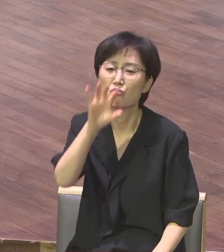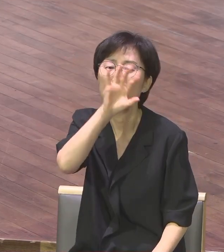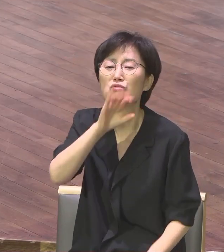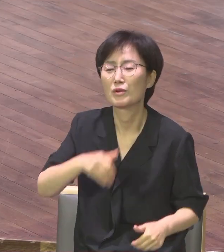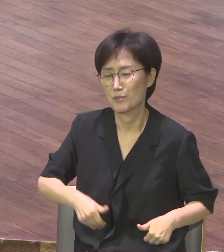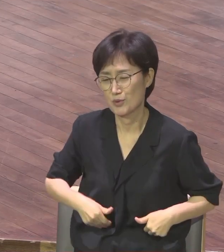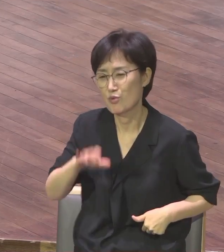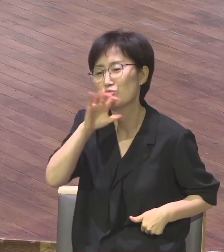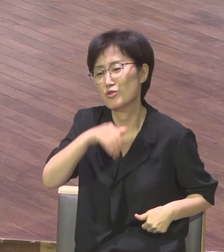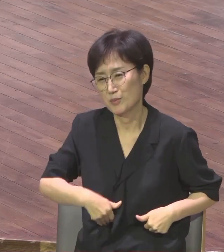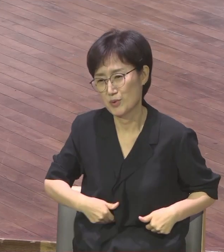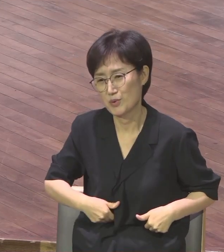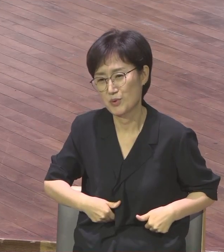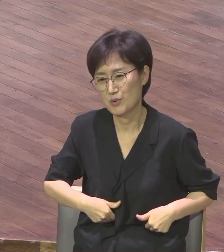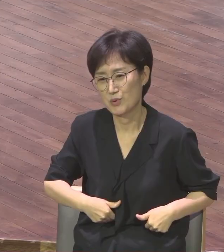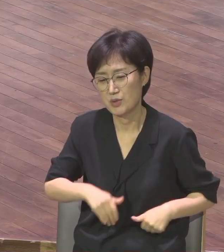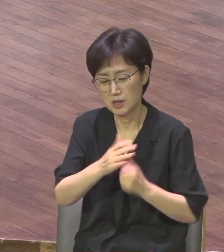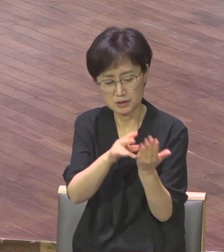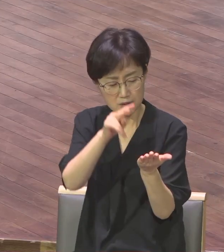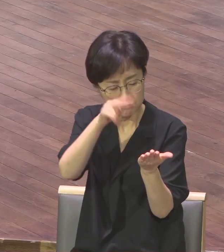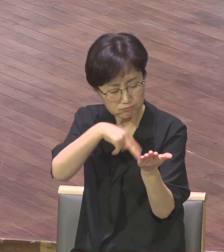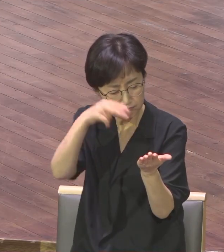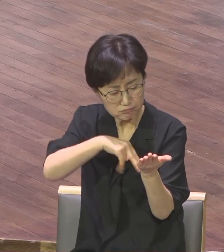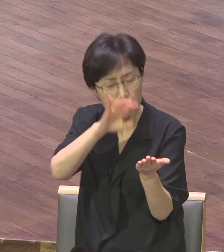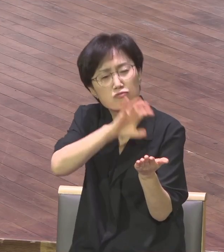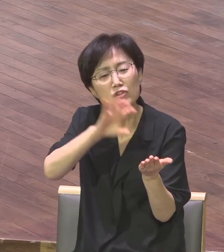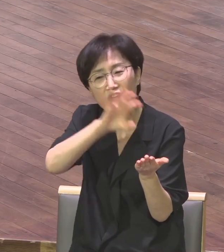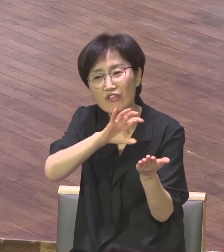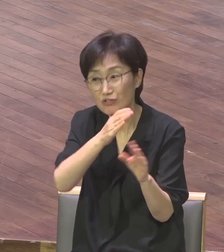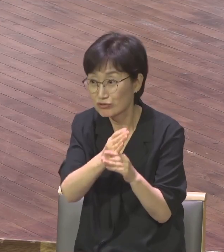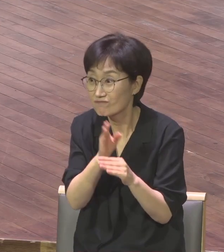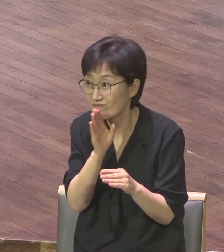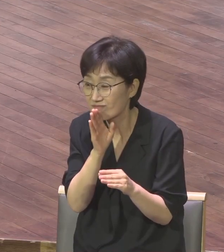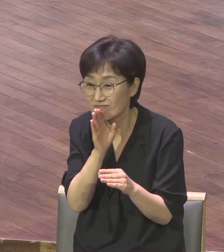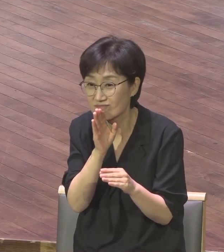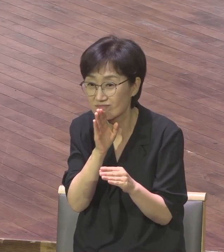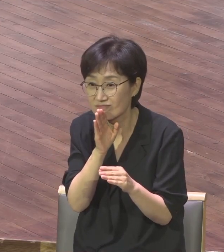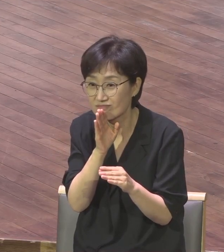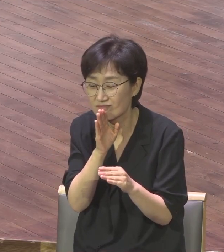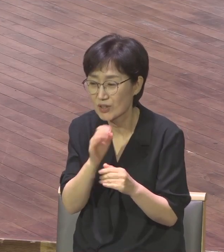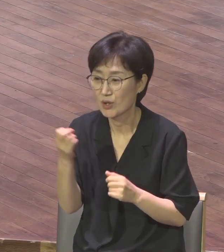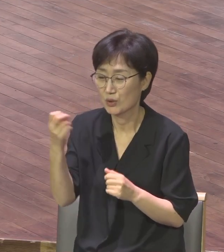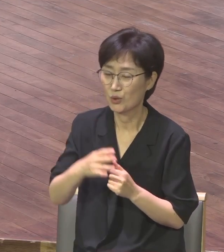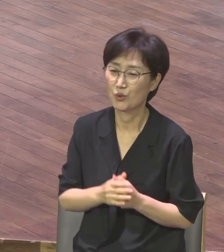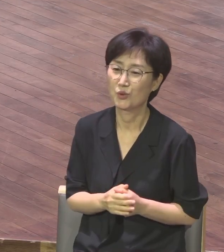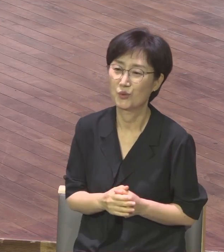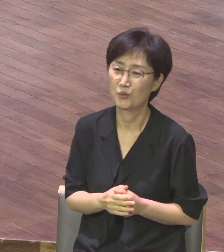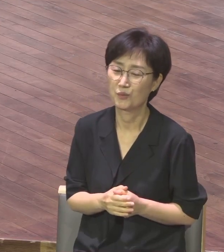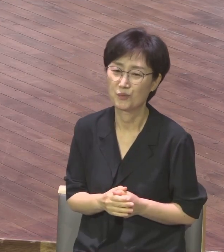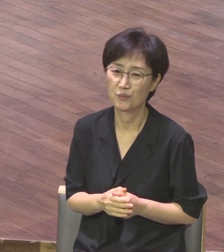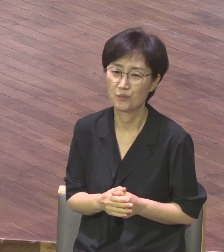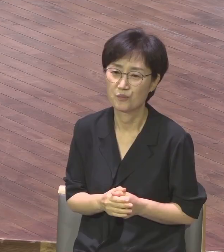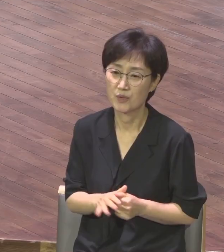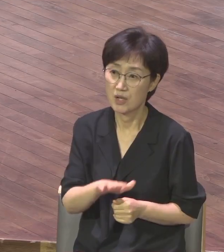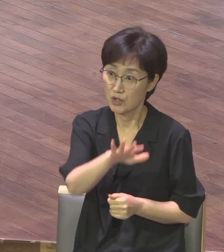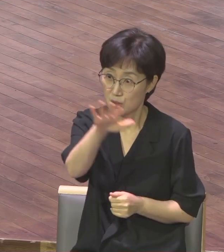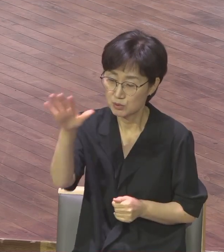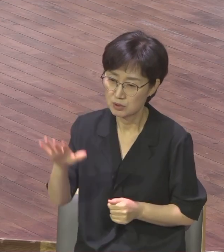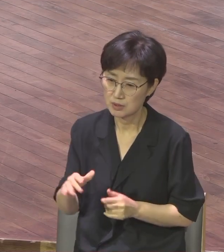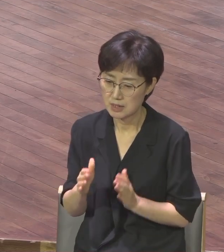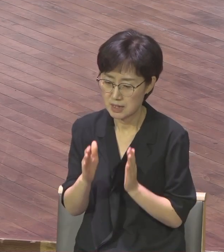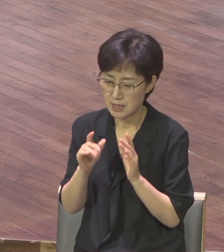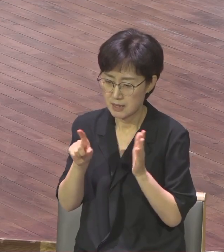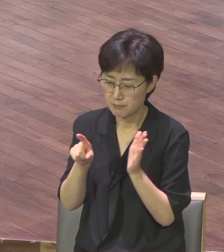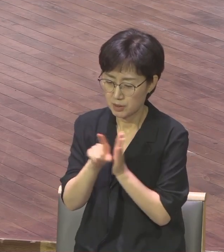필요해요. 성경 66권을 1년 훈련을 하고 있습니다. 또 개인적으로 여러분 계속해서 훈련 받도록